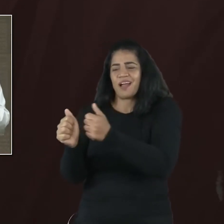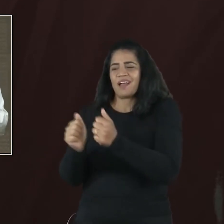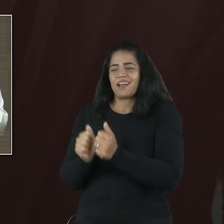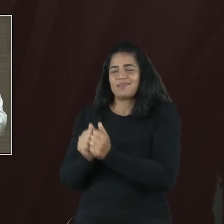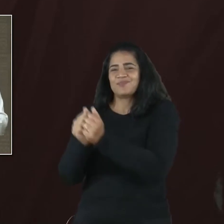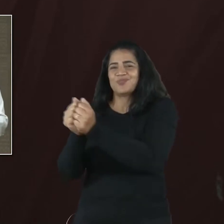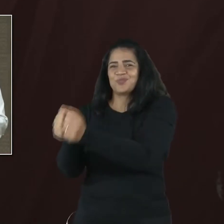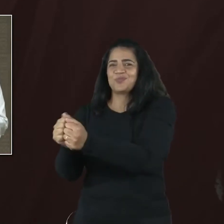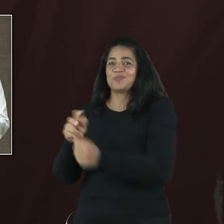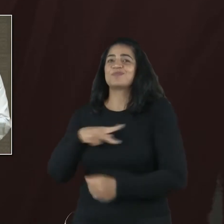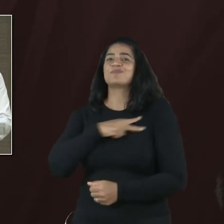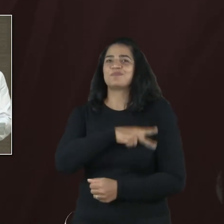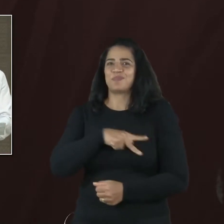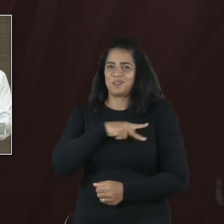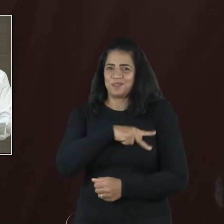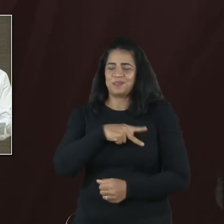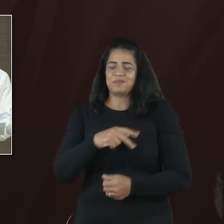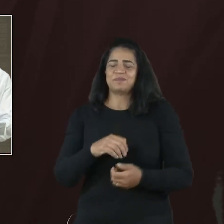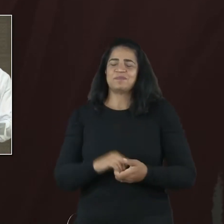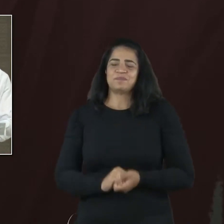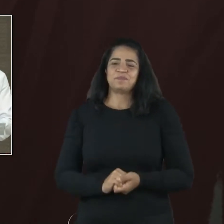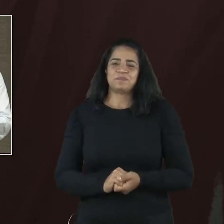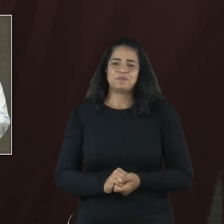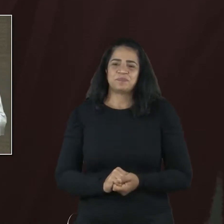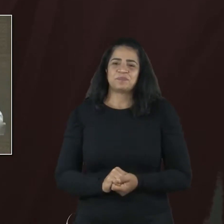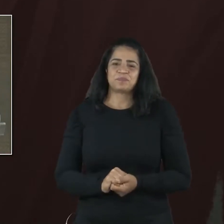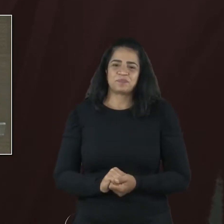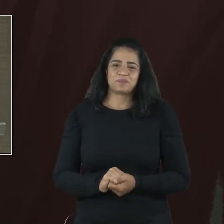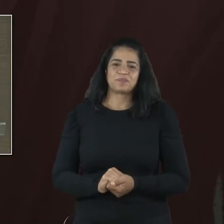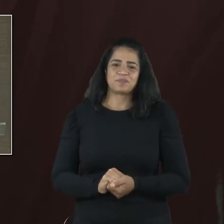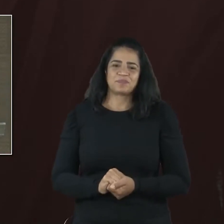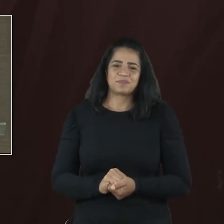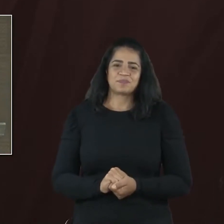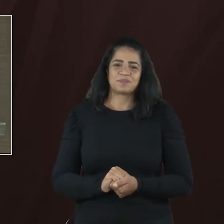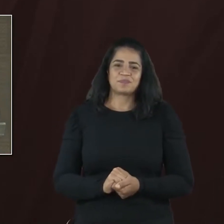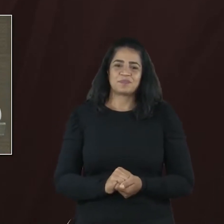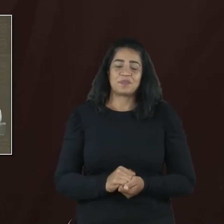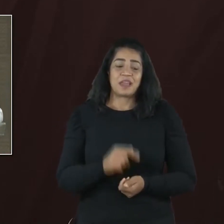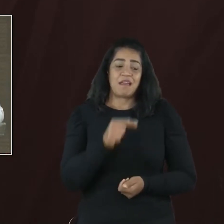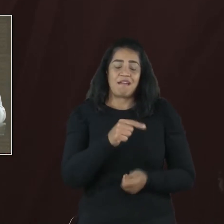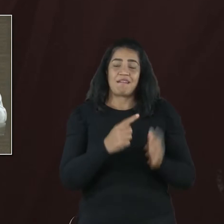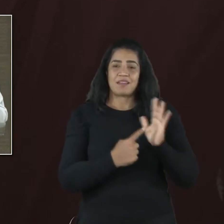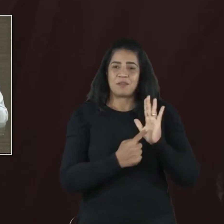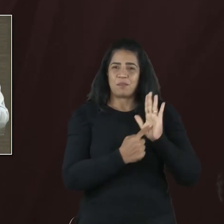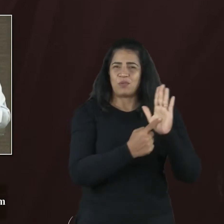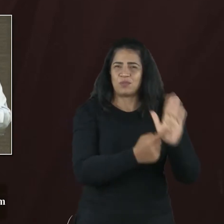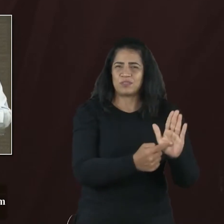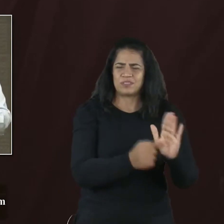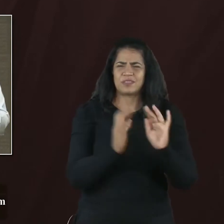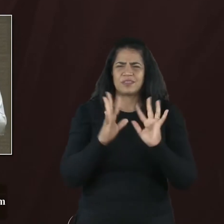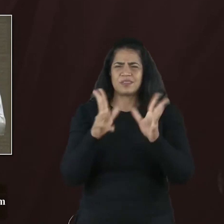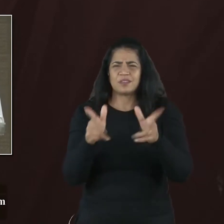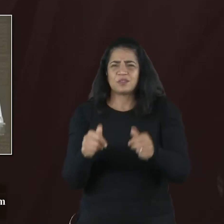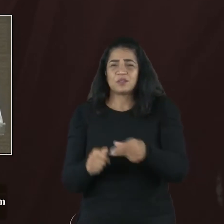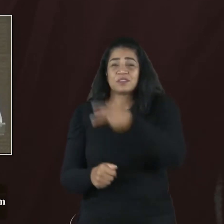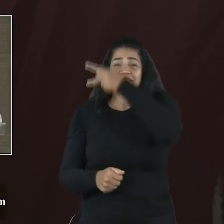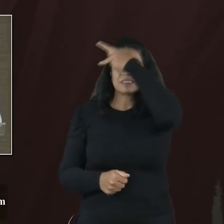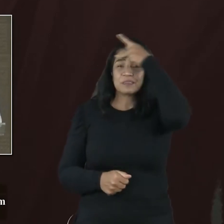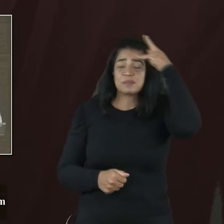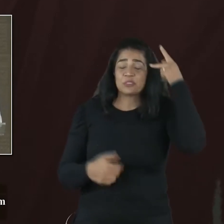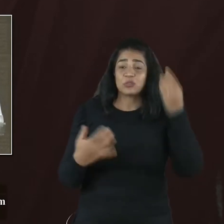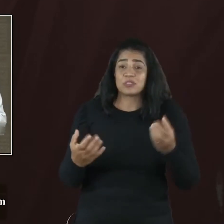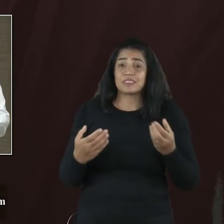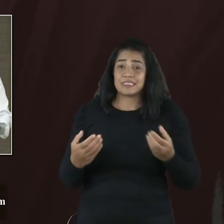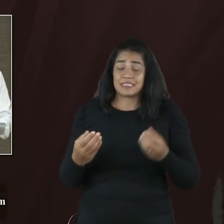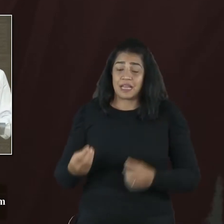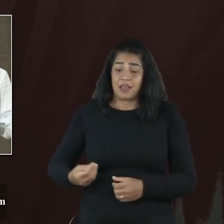ressuscita a oposição dos homens sob o governo de Satanás, porque aqui diz, ora, todos quantos querem viver piedosamente em Cristo